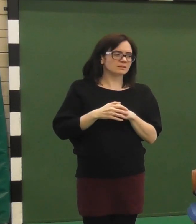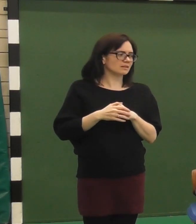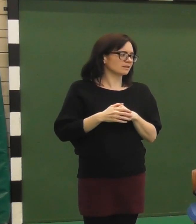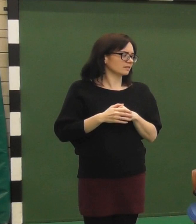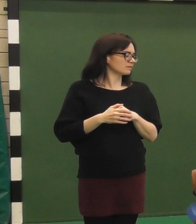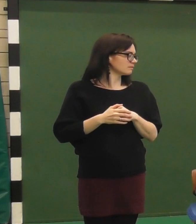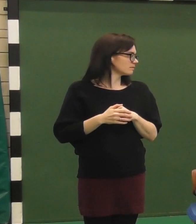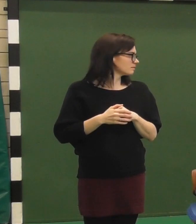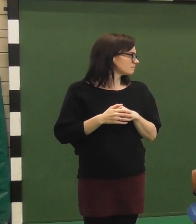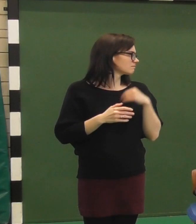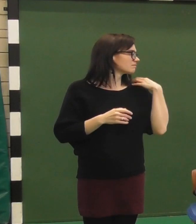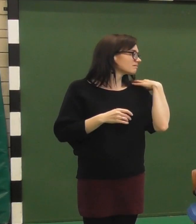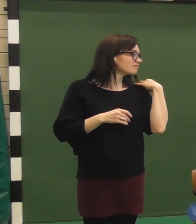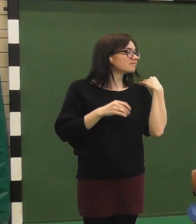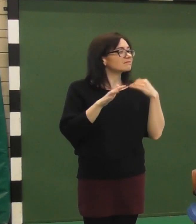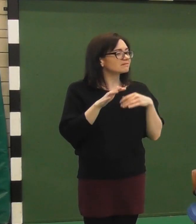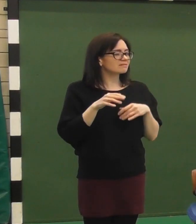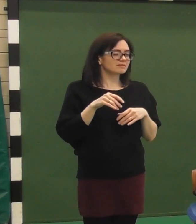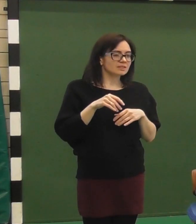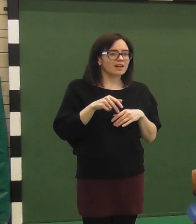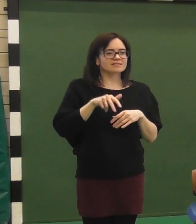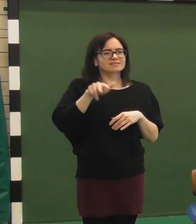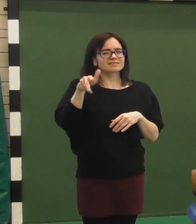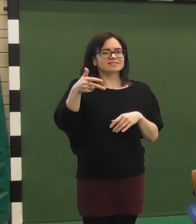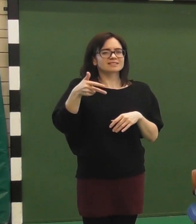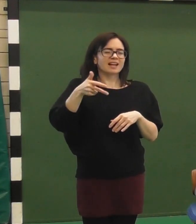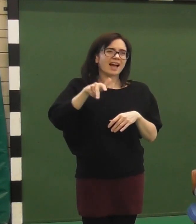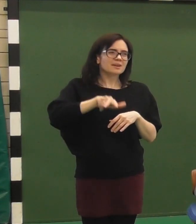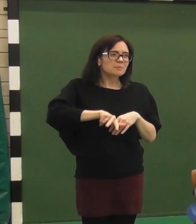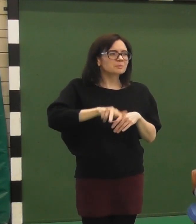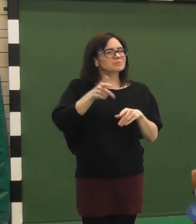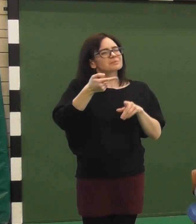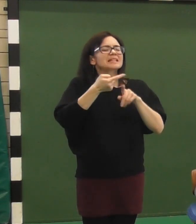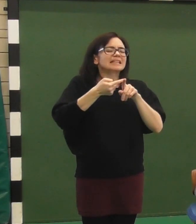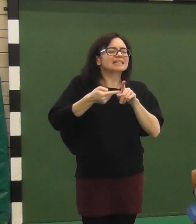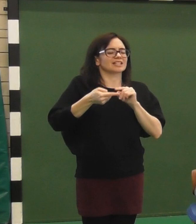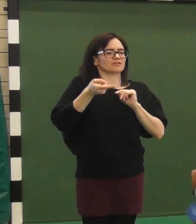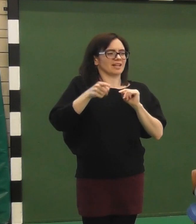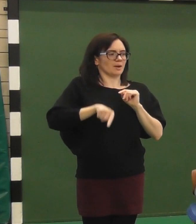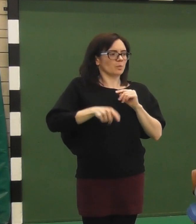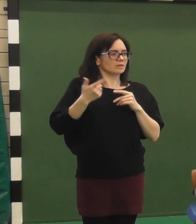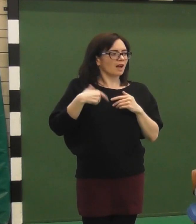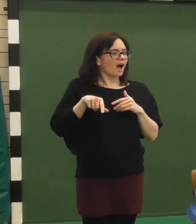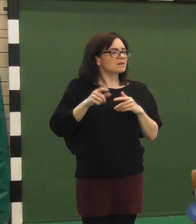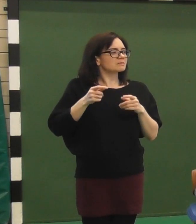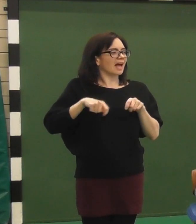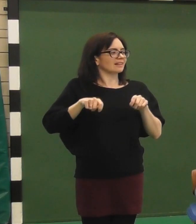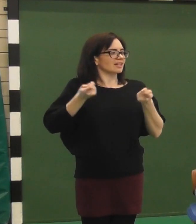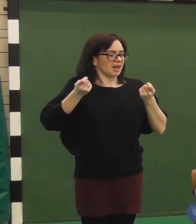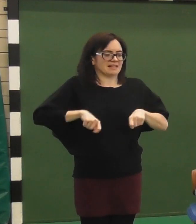voltunk majdnem 3 hónapig, 2,5 hónapig, voltunk karanténban, és